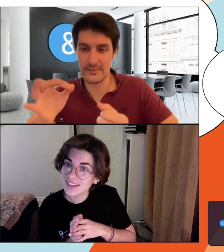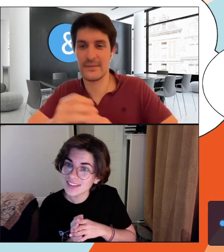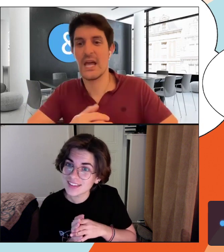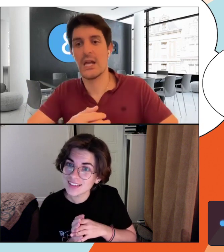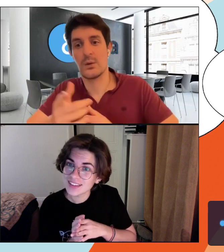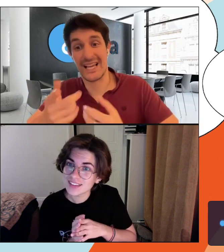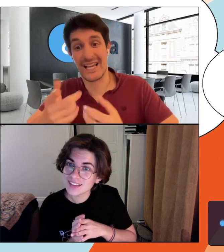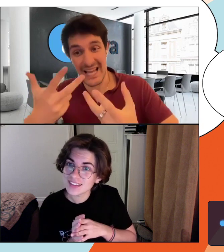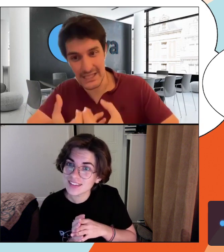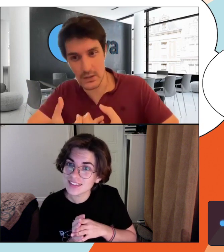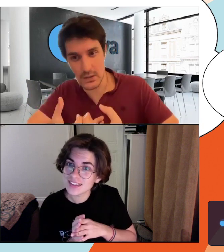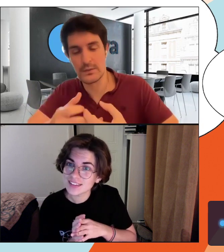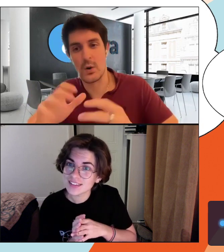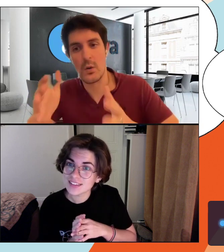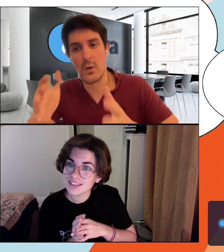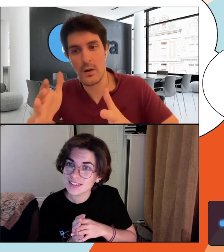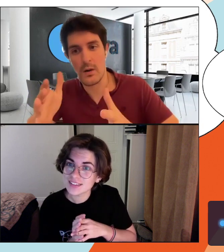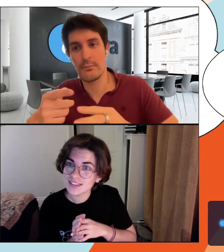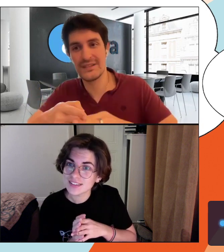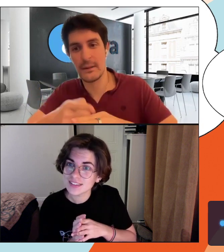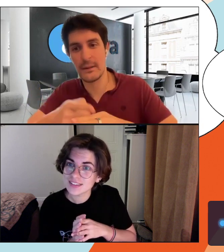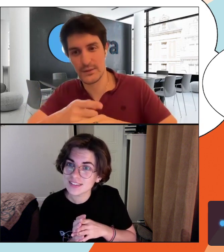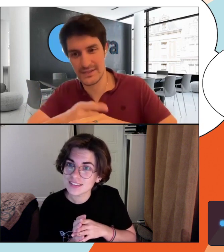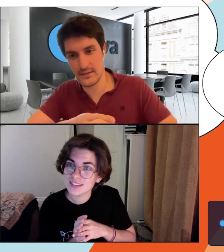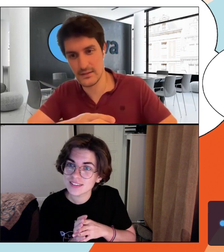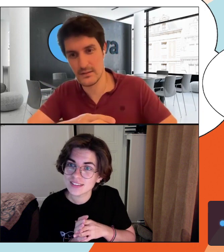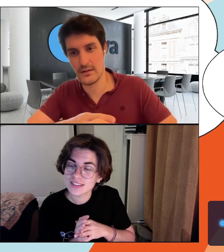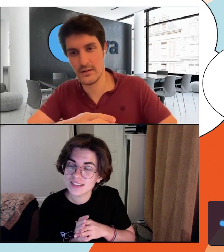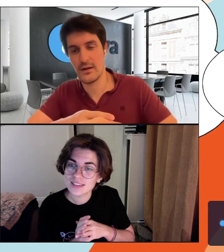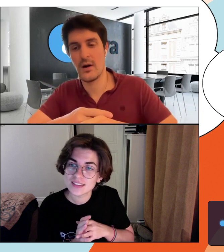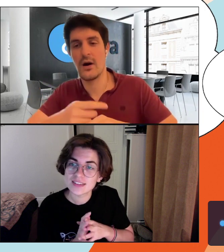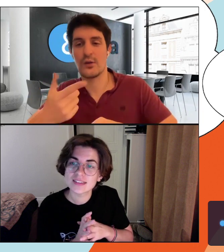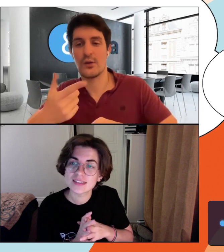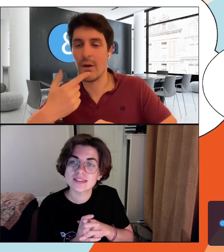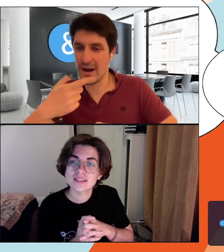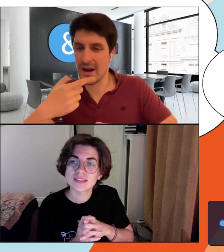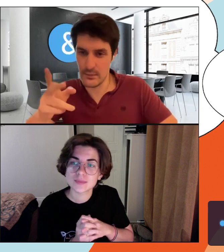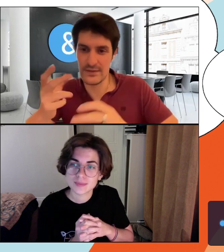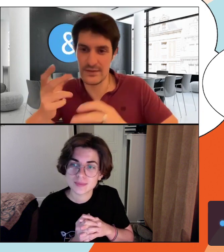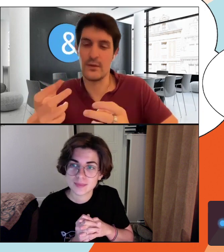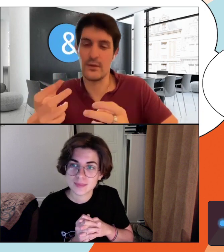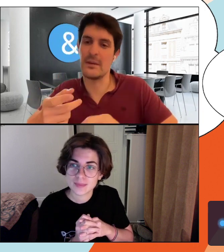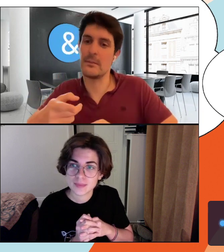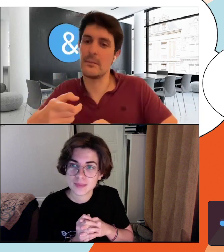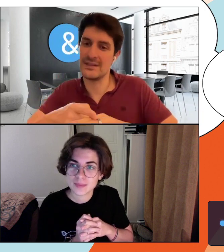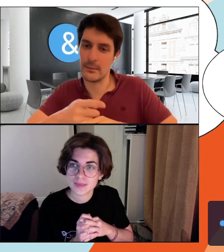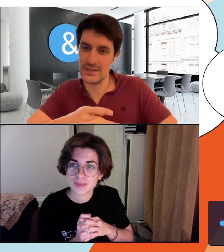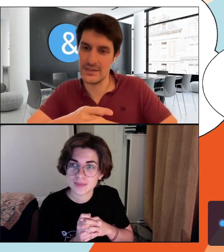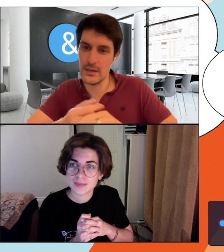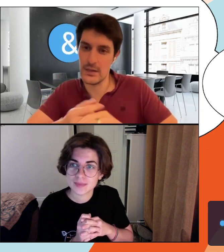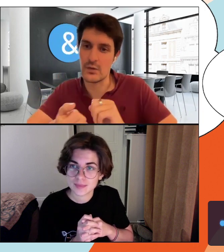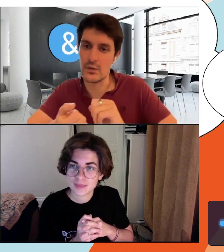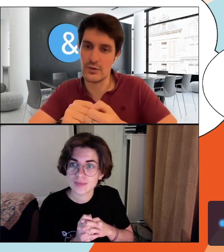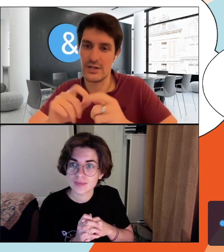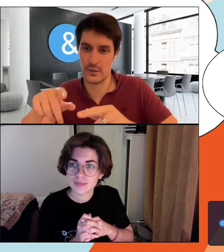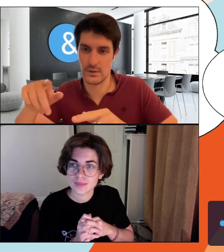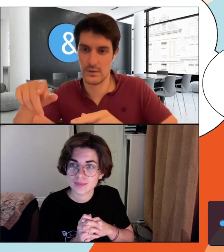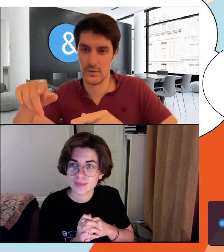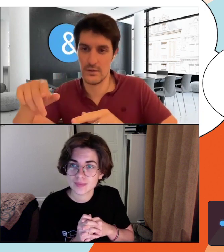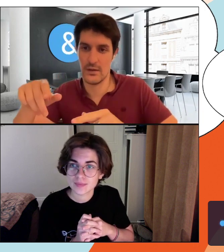Donc ça, c'est un exemple sur comment, petit à petit, on va en parler plus si tu veux, mais petit à petit, on change les